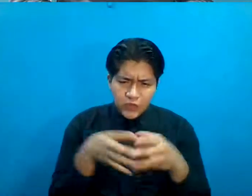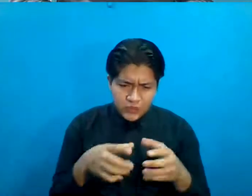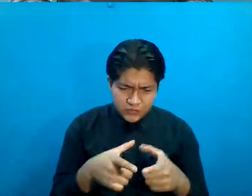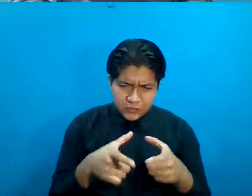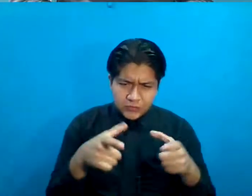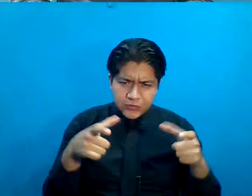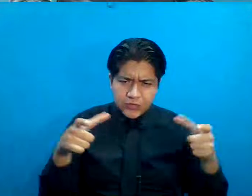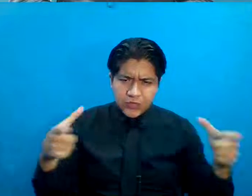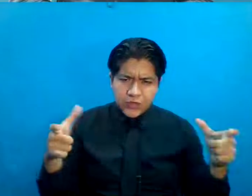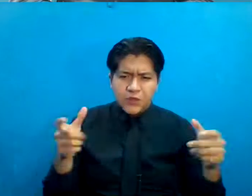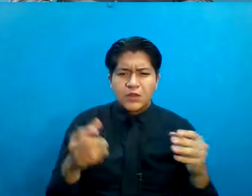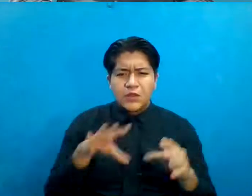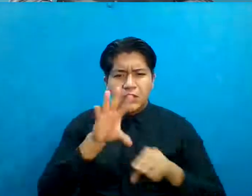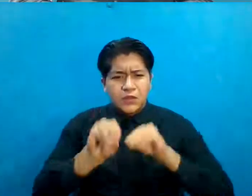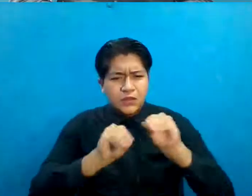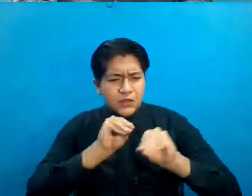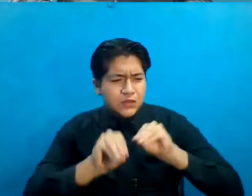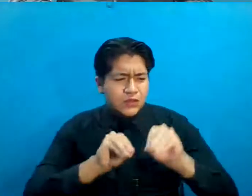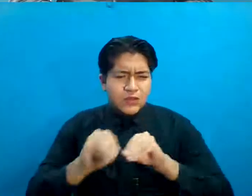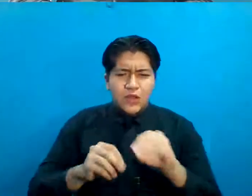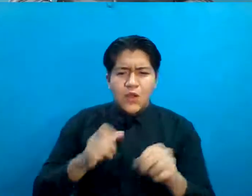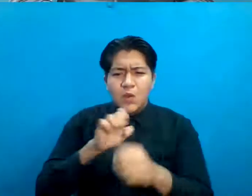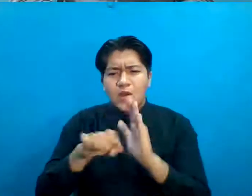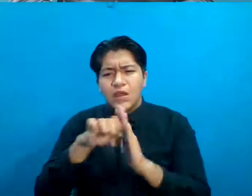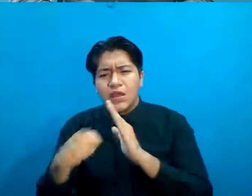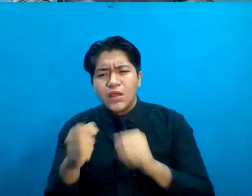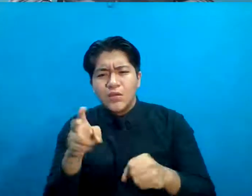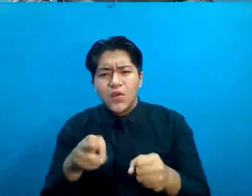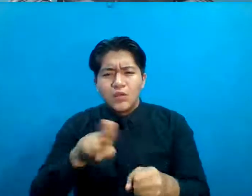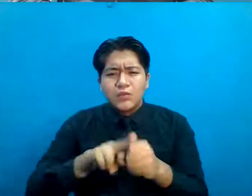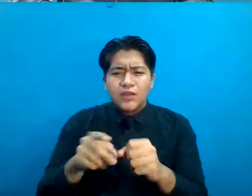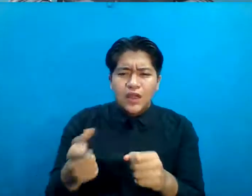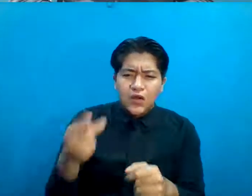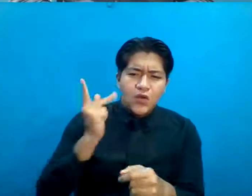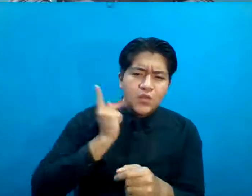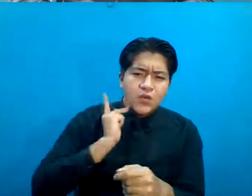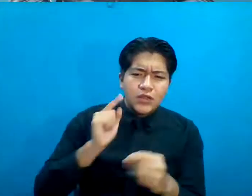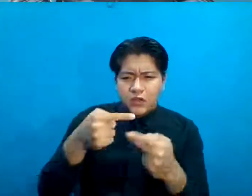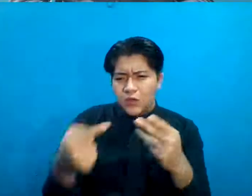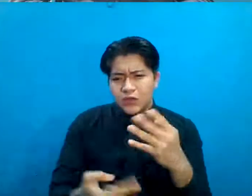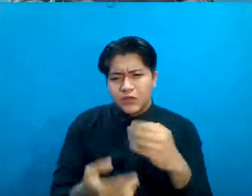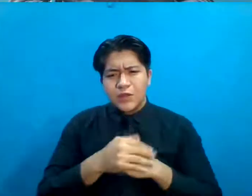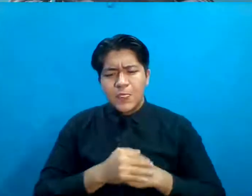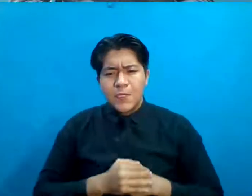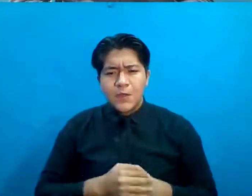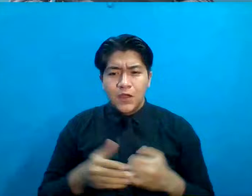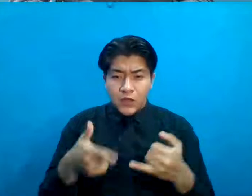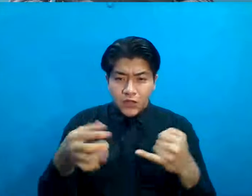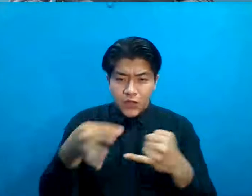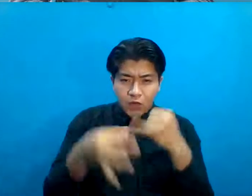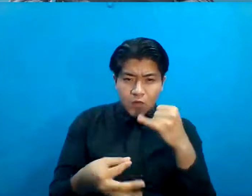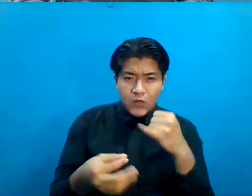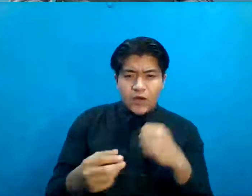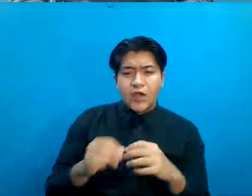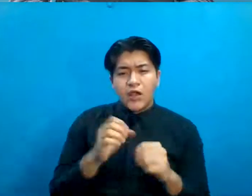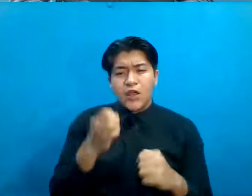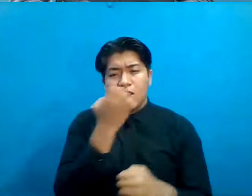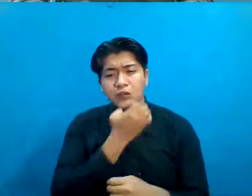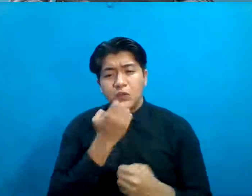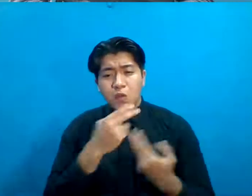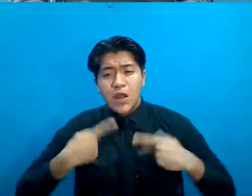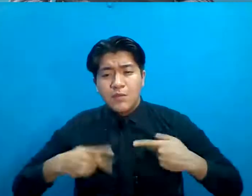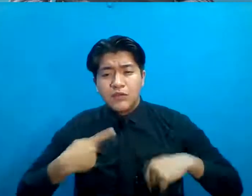como el médico hospitalario, social, político y entre otros. Por último, tenemos al estudiante Norberto Ábalos